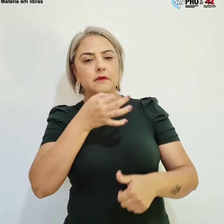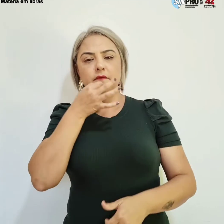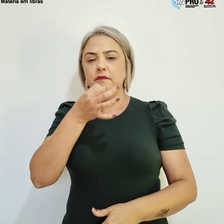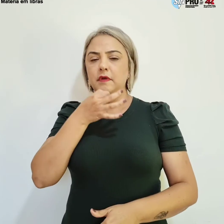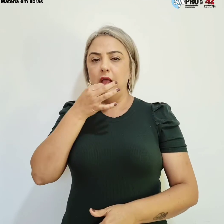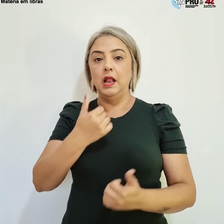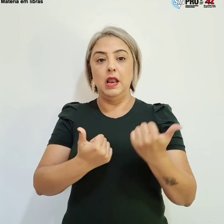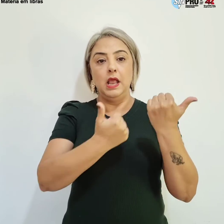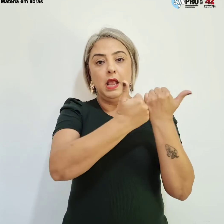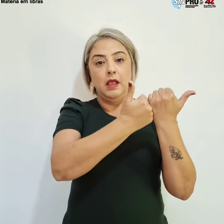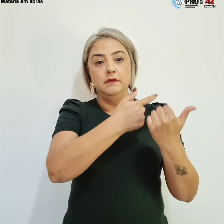da CUT-DF.